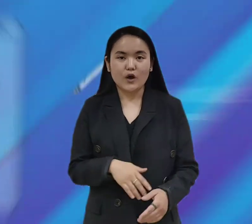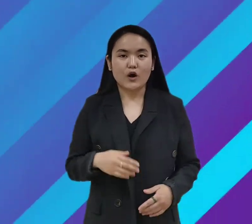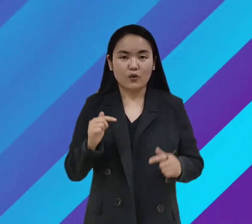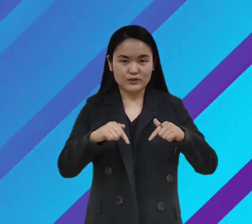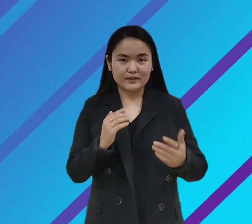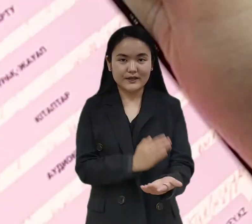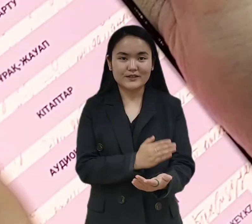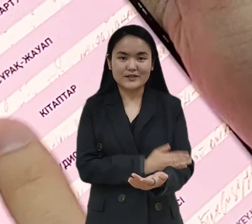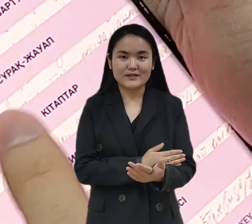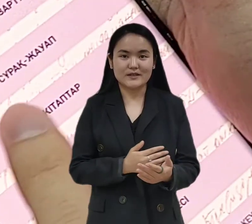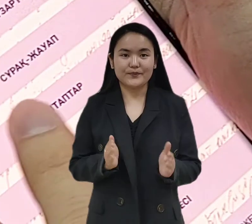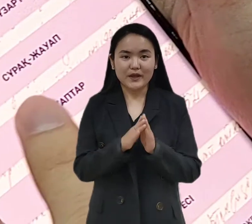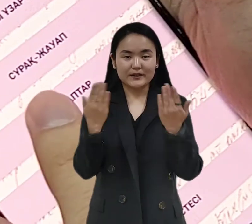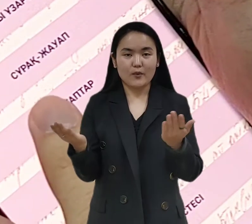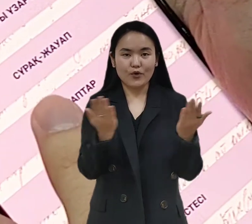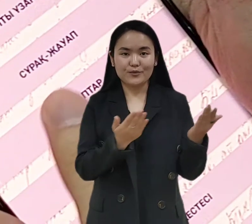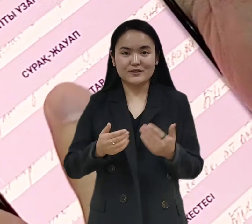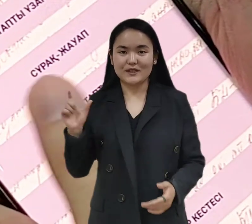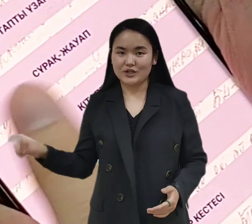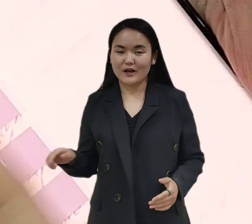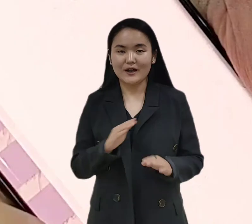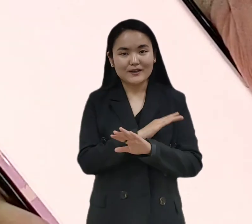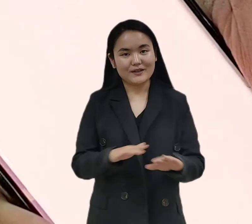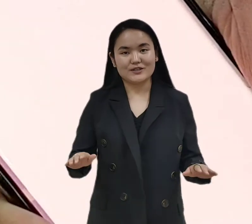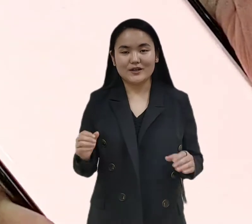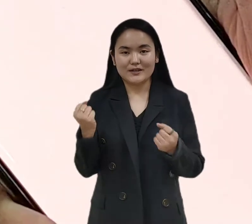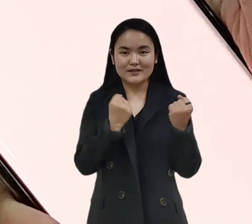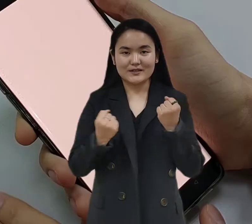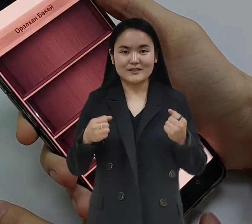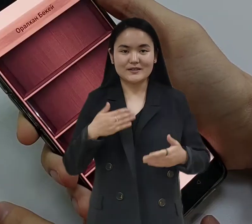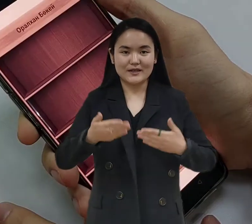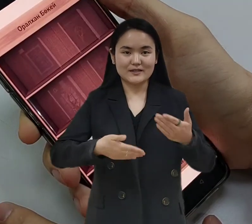Осының нәтижесінде кітап оқимын деген жанға еш кедергісіз кез